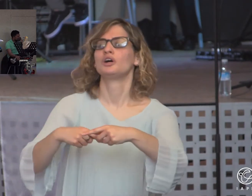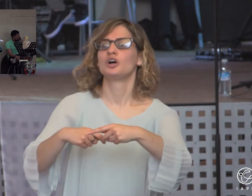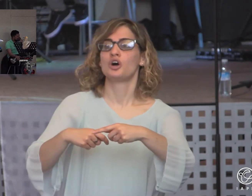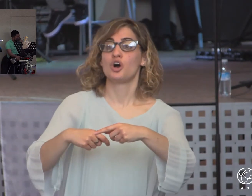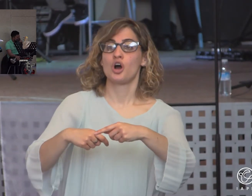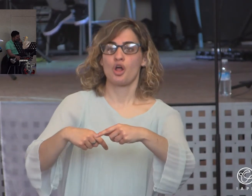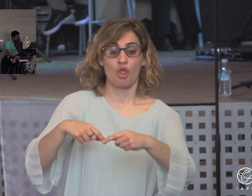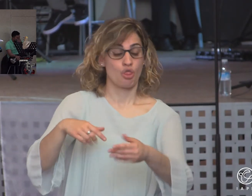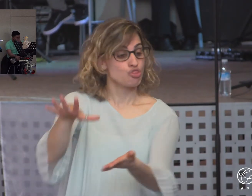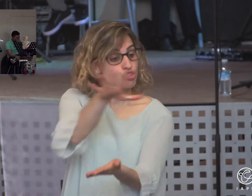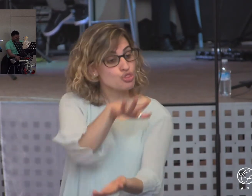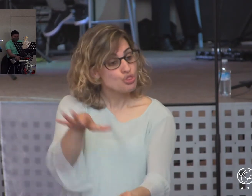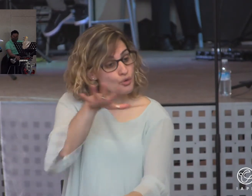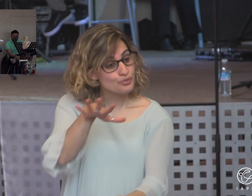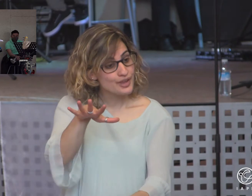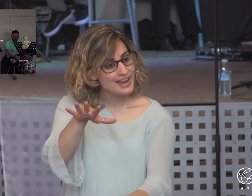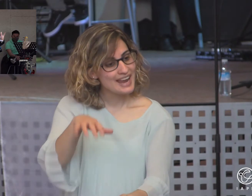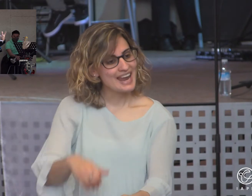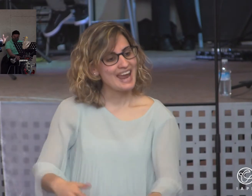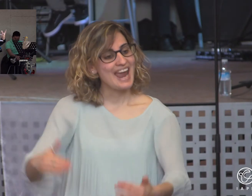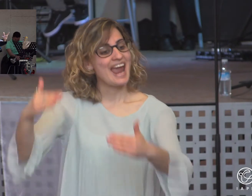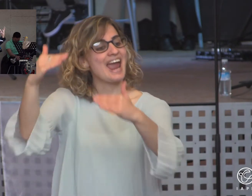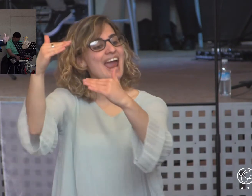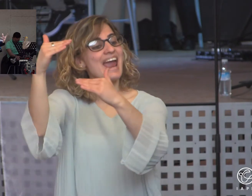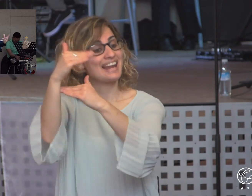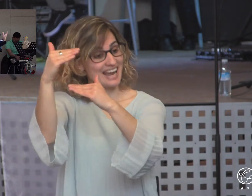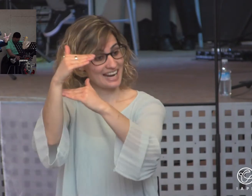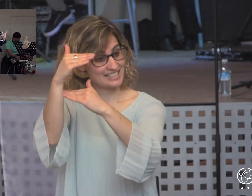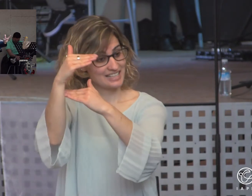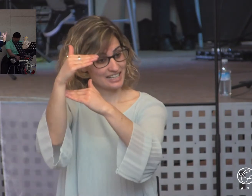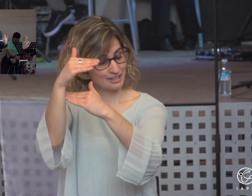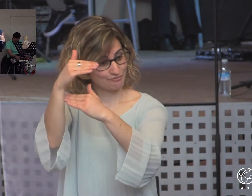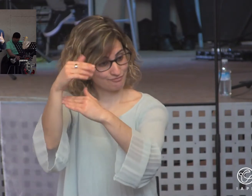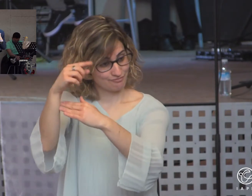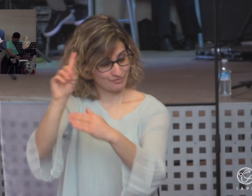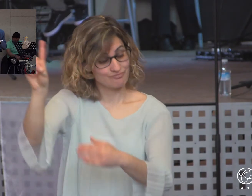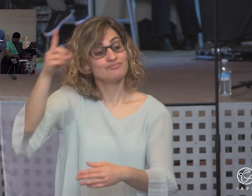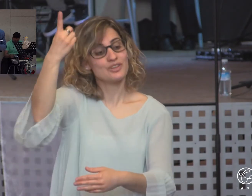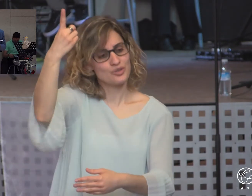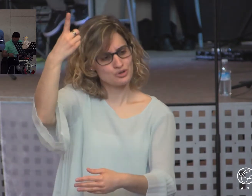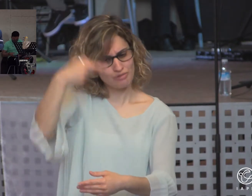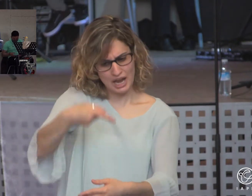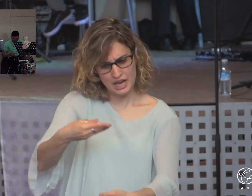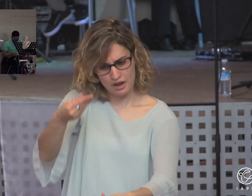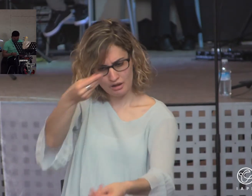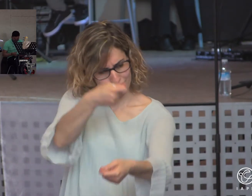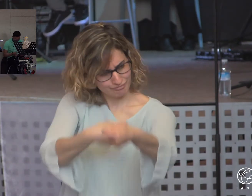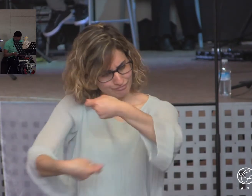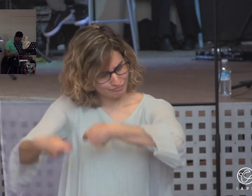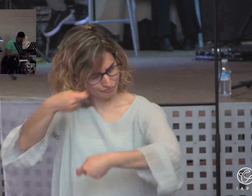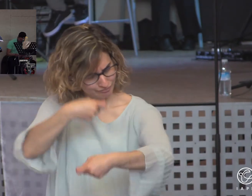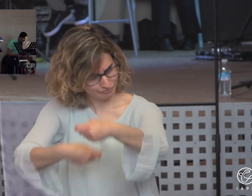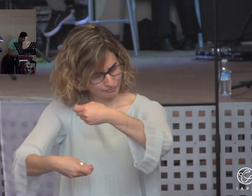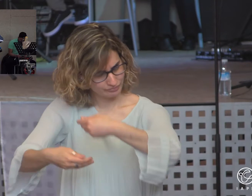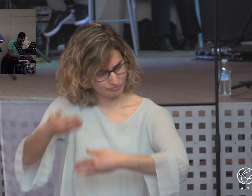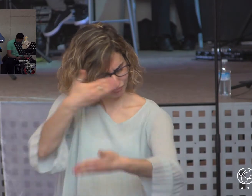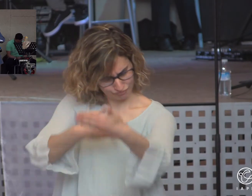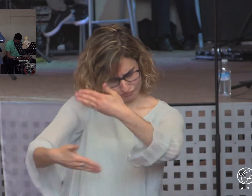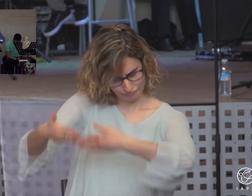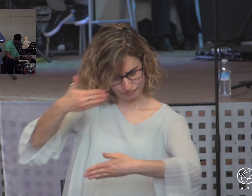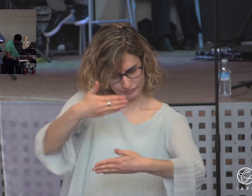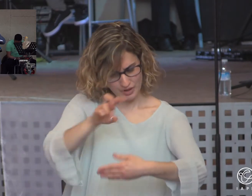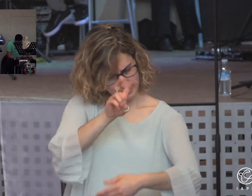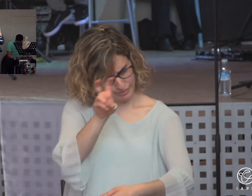Estaban haciendo algo indebido en la casa de Dios, que debe ser un sitio de santidad. ¿Qué